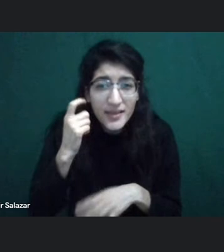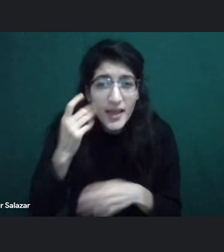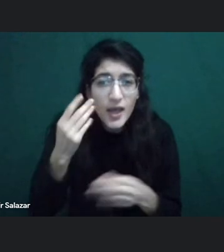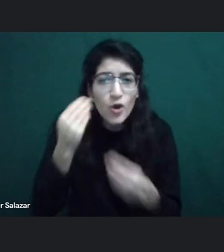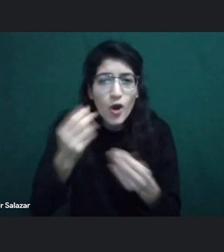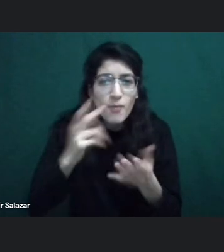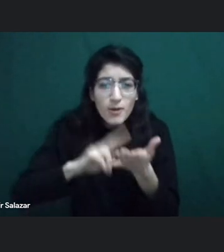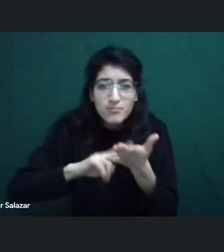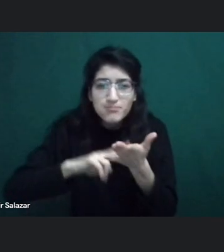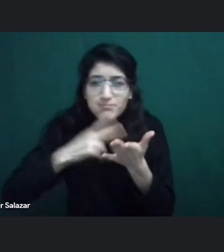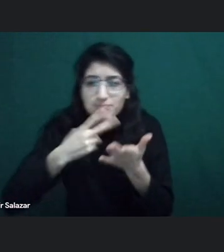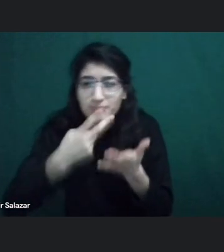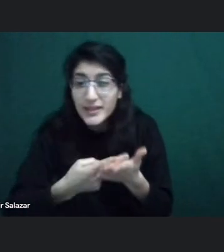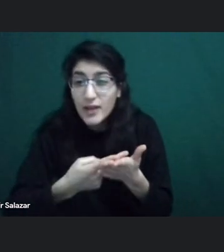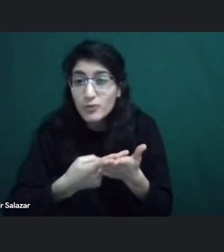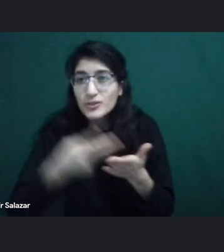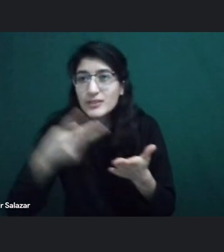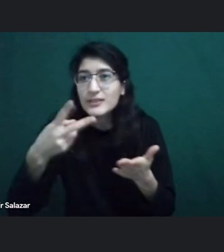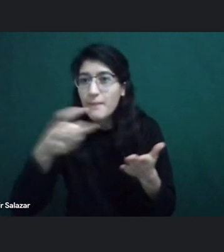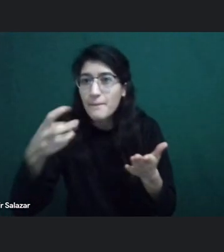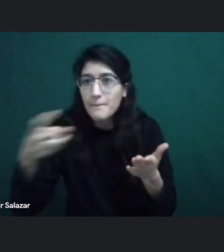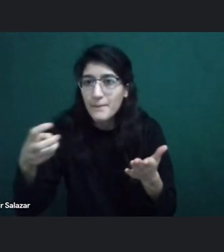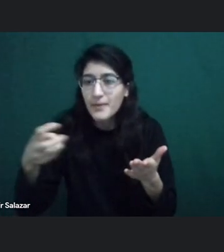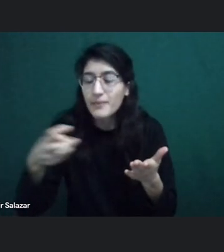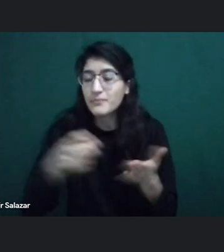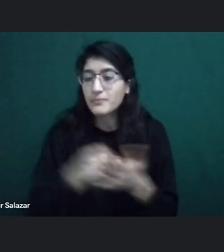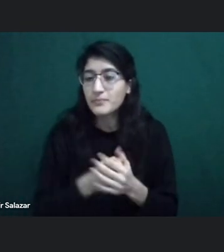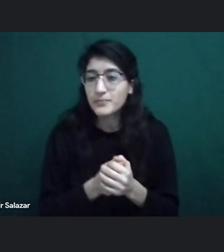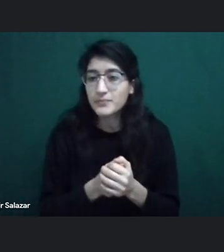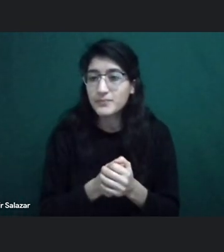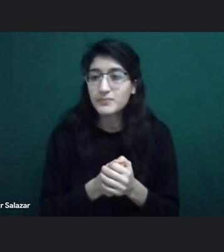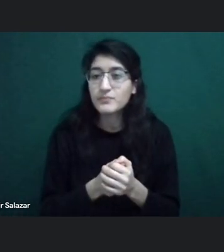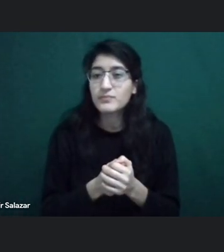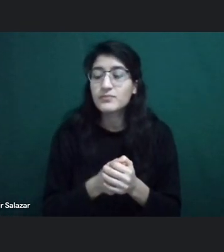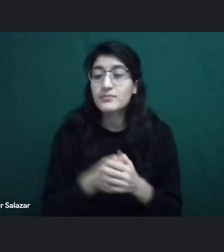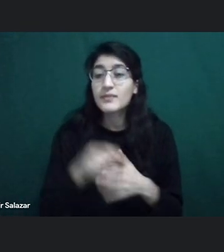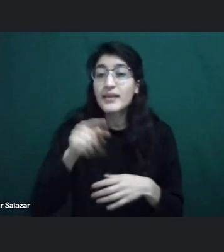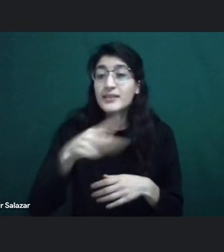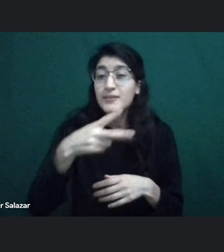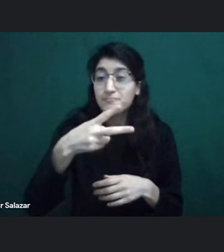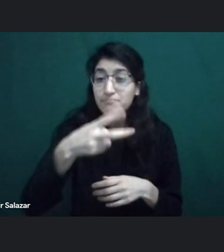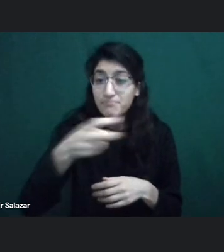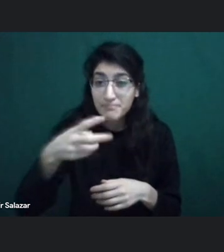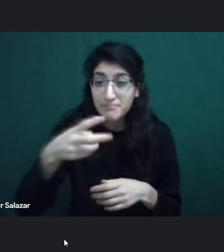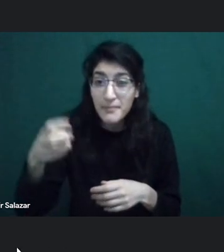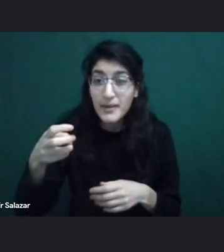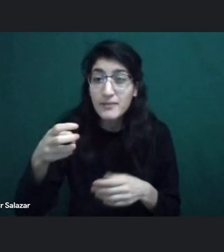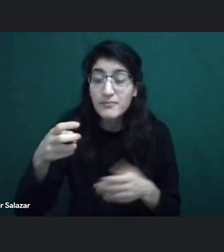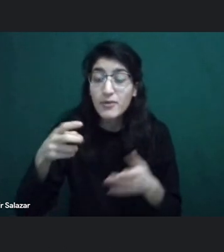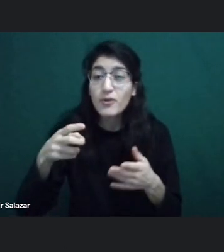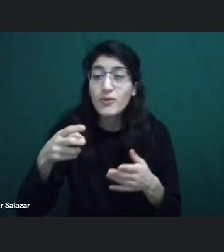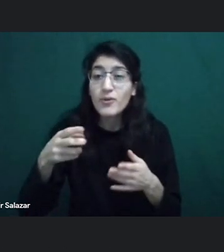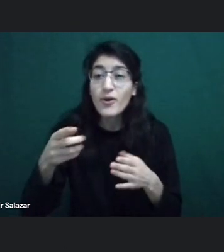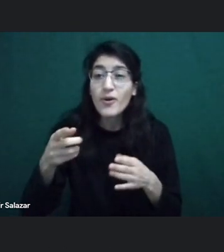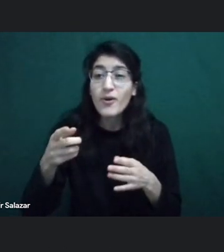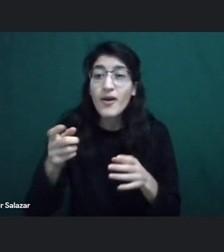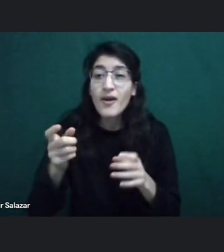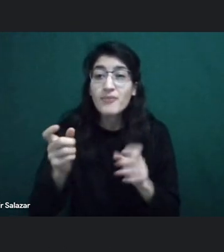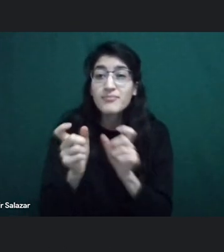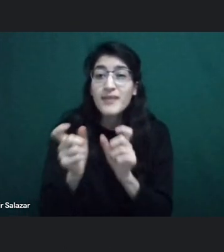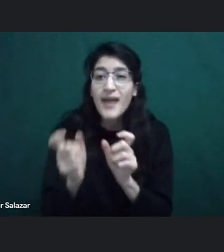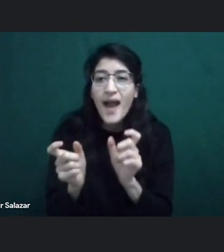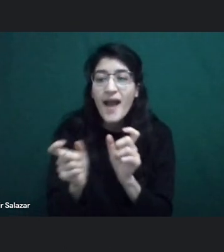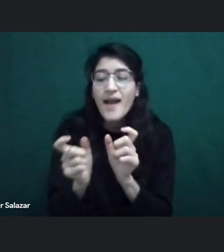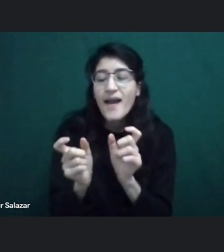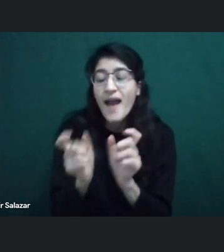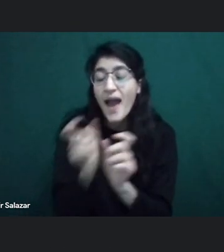caso. Esos verbos que están adelante del verbo principal en una